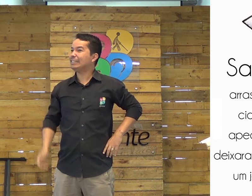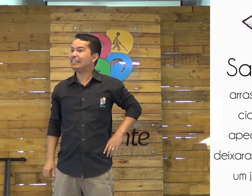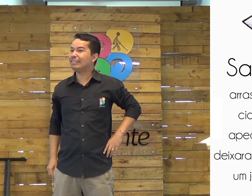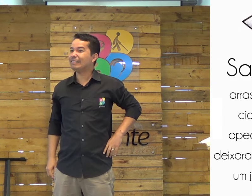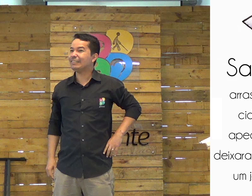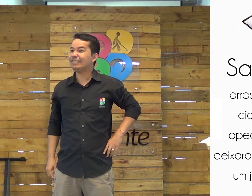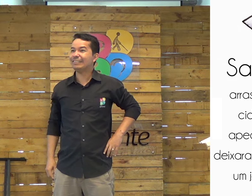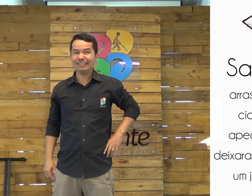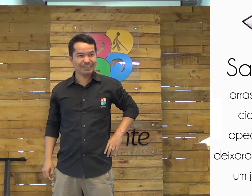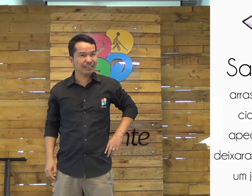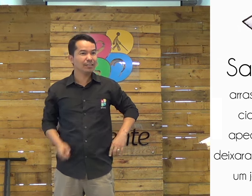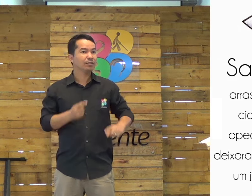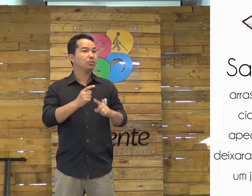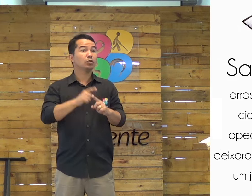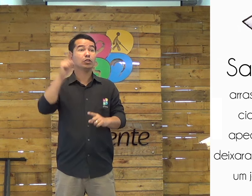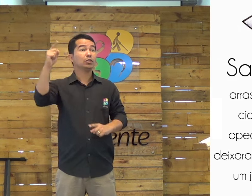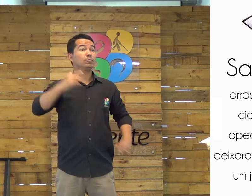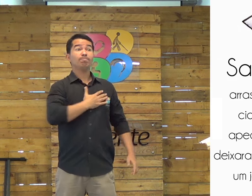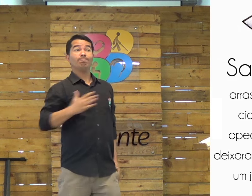Foi um dos mentores que eu li, galera.